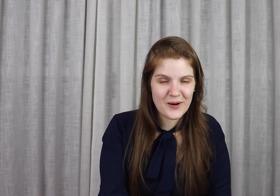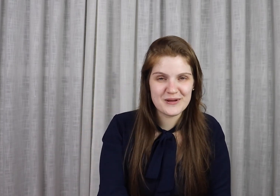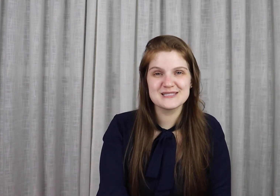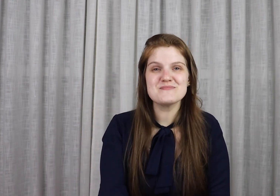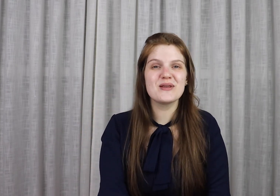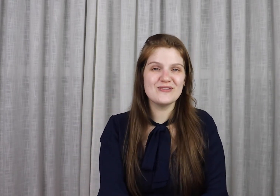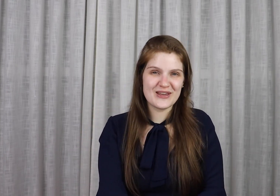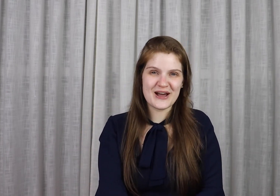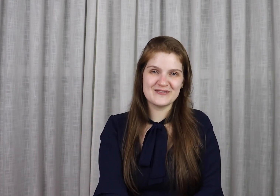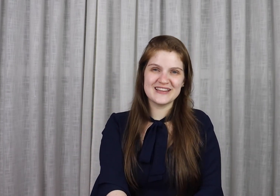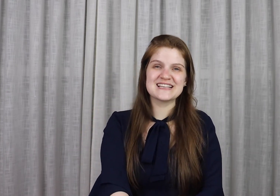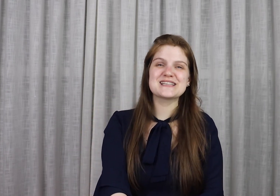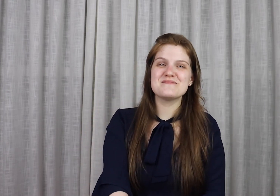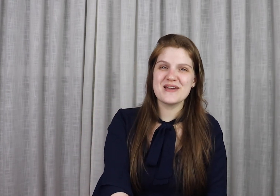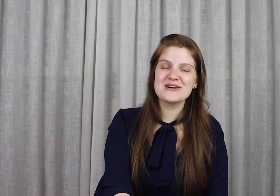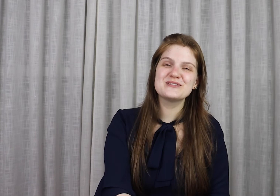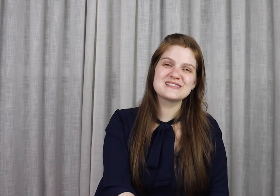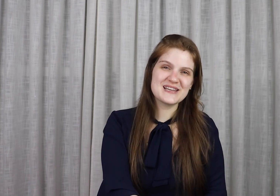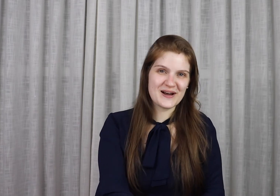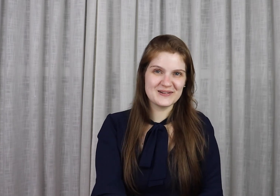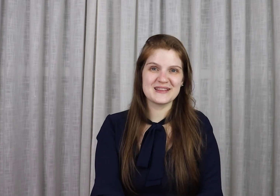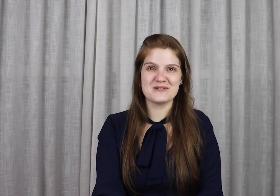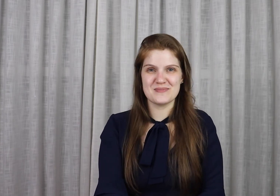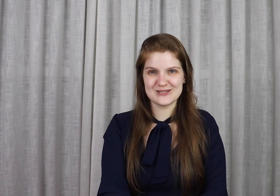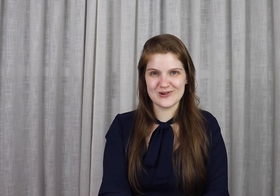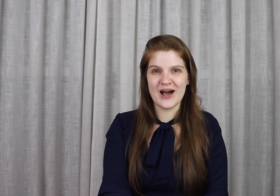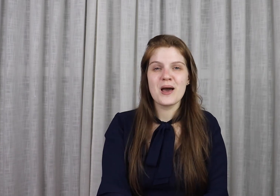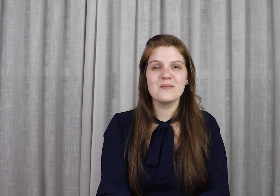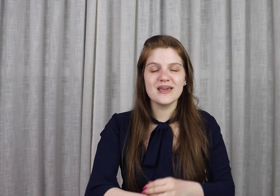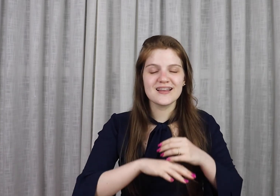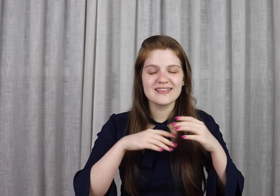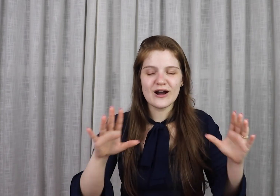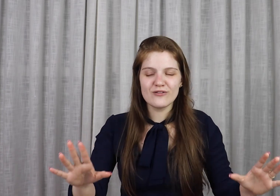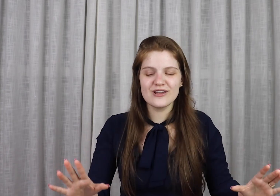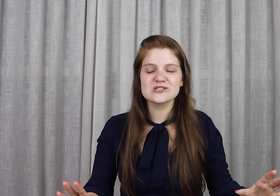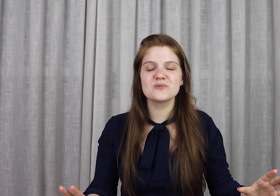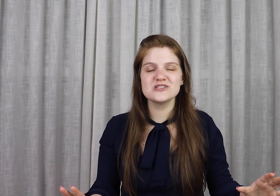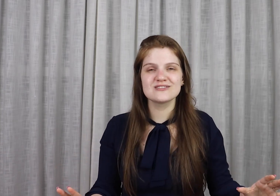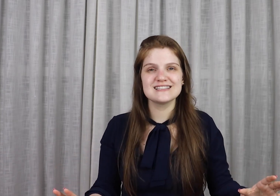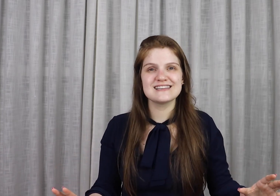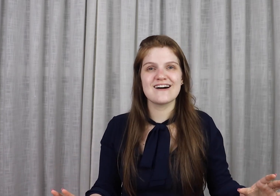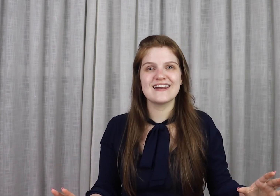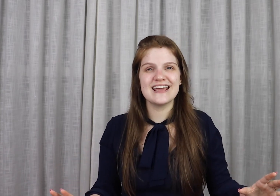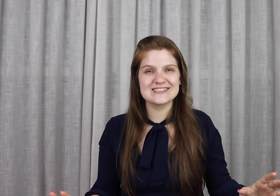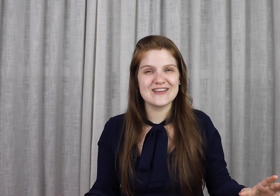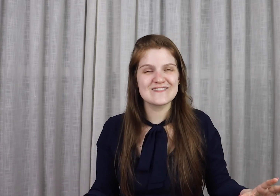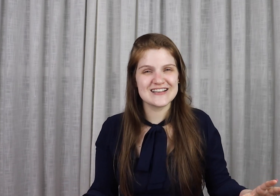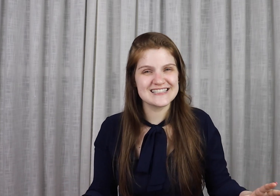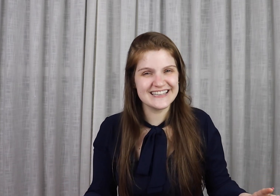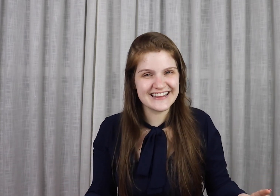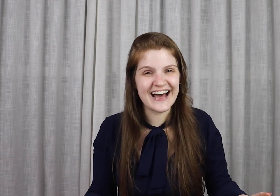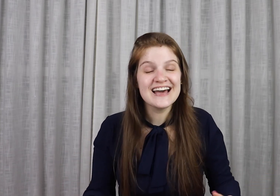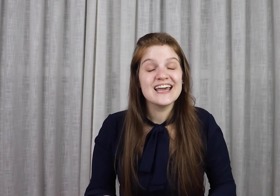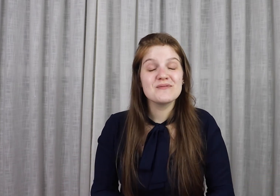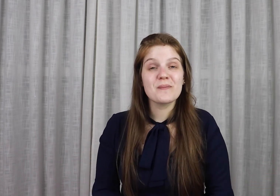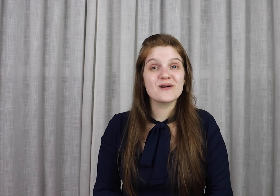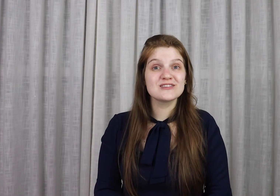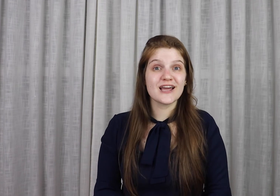porque simplifica a vida saber o sinal da pessoa. Bem que até ouvintes podiam ter sinal, né, isso ia facilitar. E uma pergunta que eu